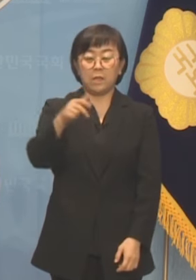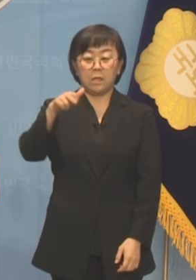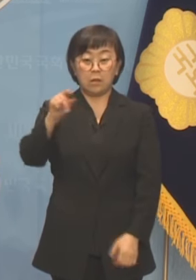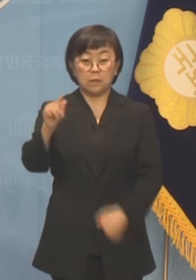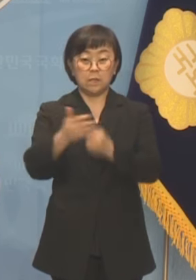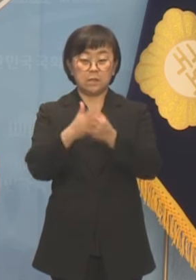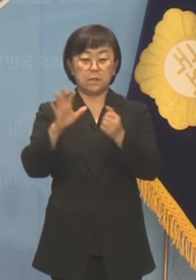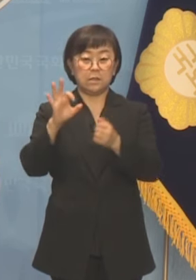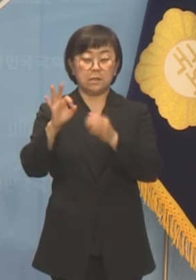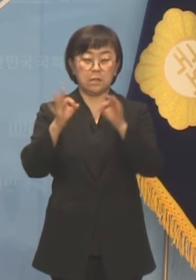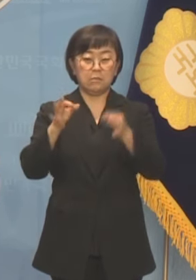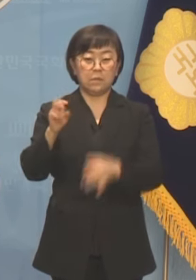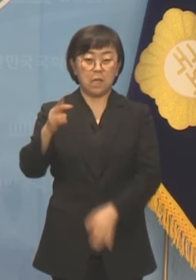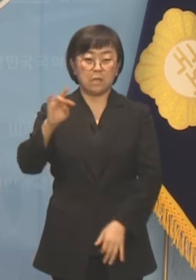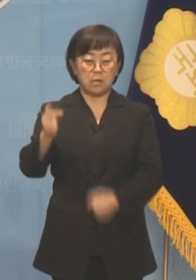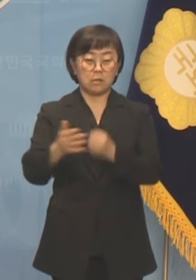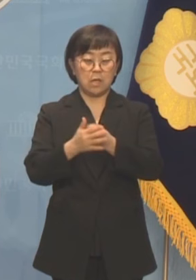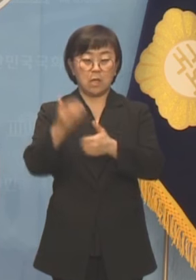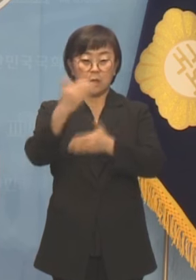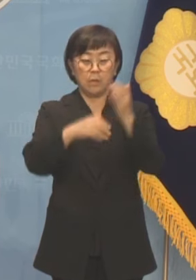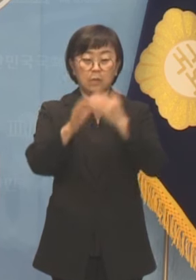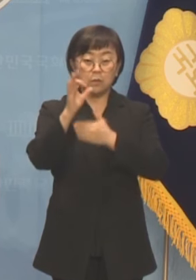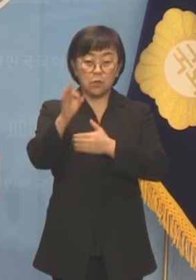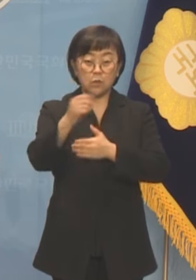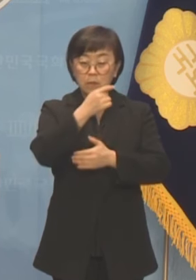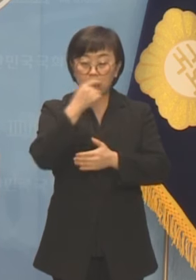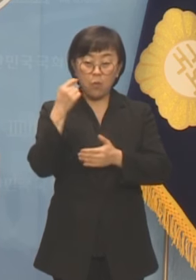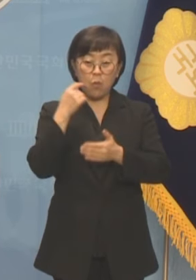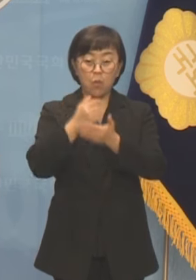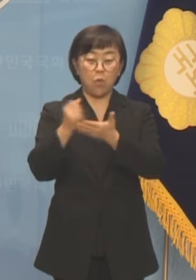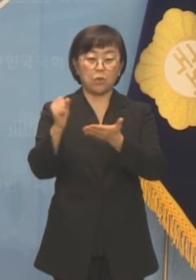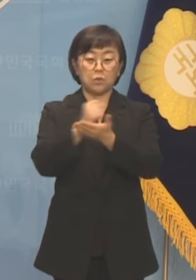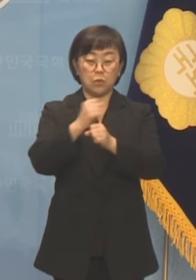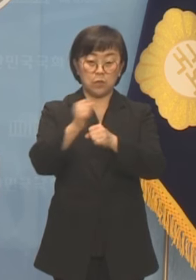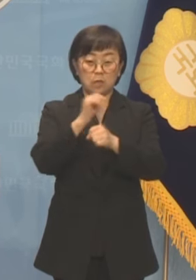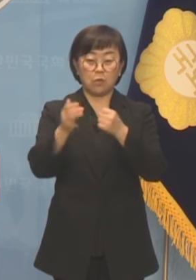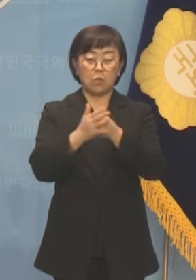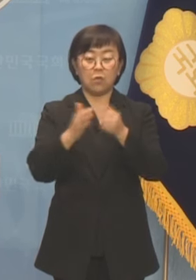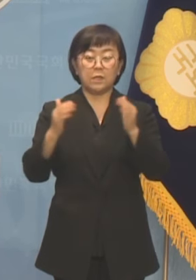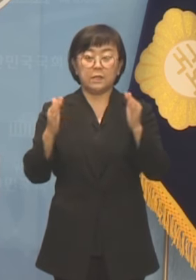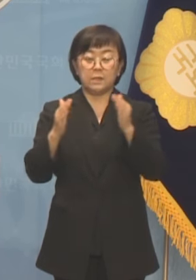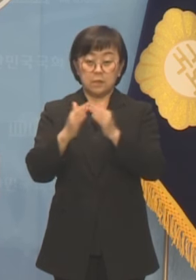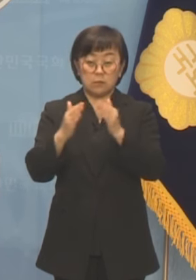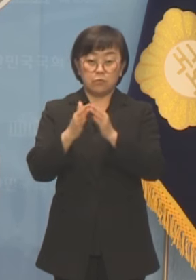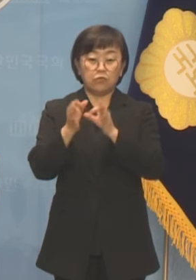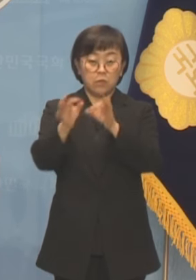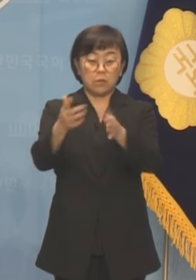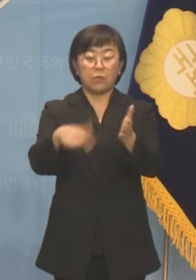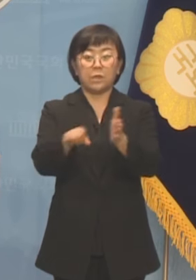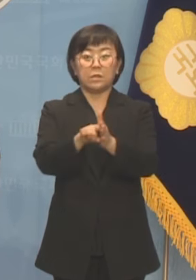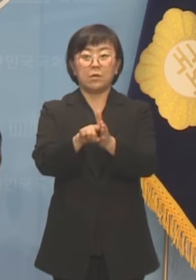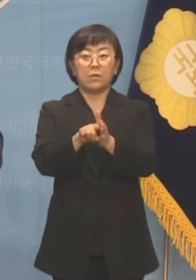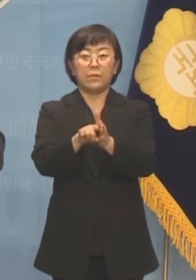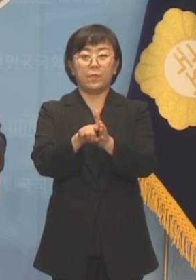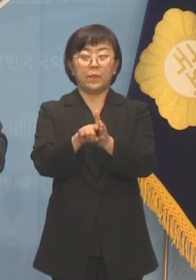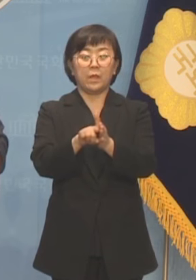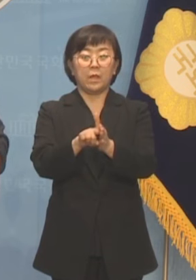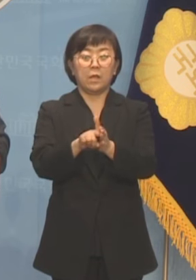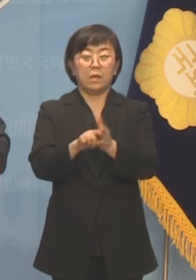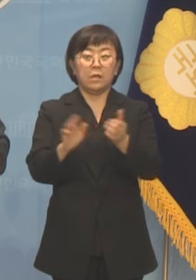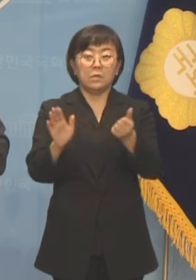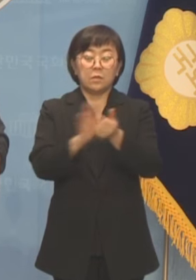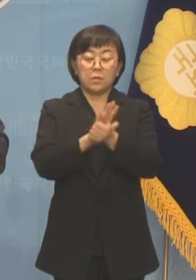김예선 감사한 사람을 데리고 와서 장고 조자가 실제 실행을 했고 본인이 부동산 투기를 위해서 접대비가